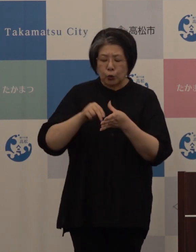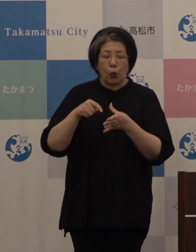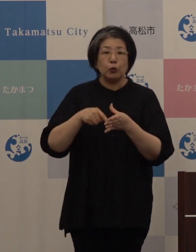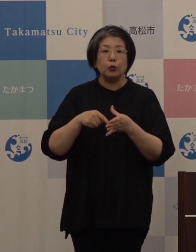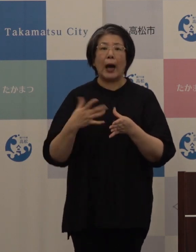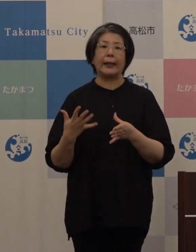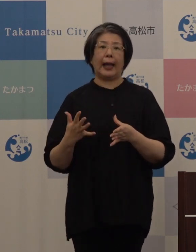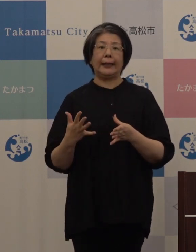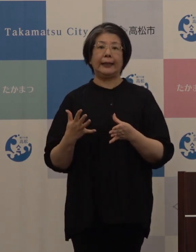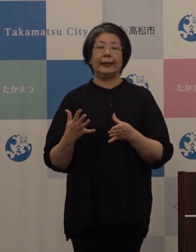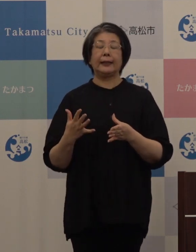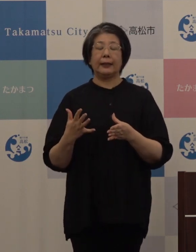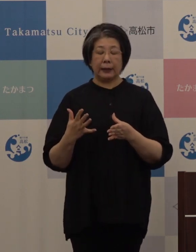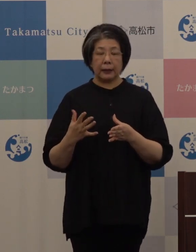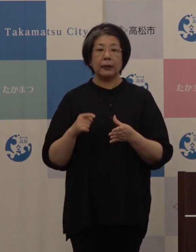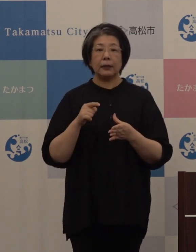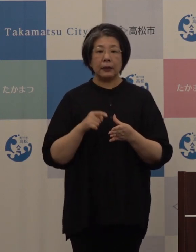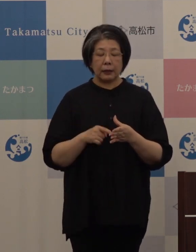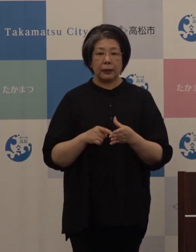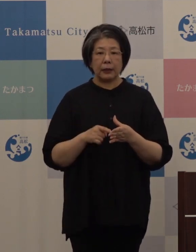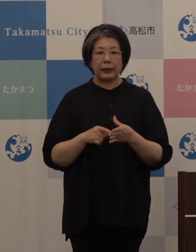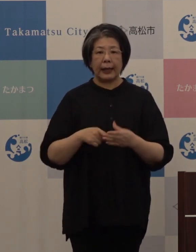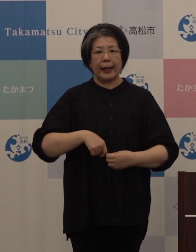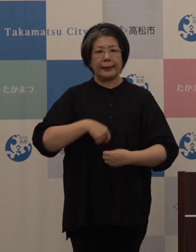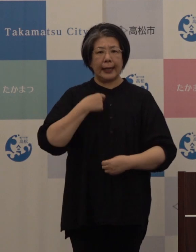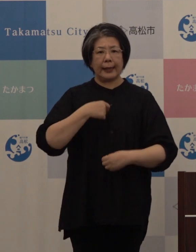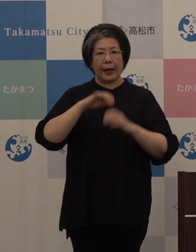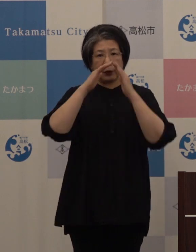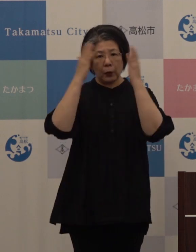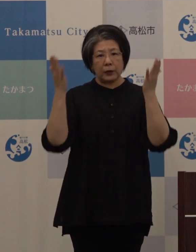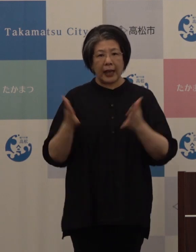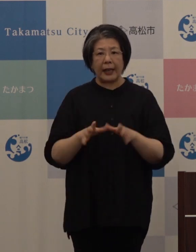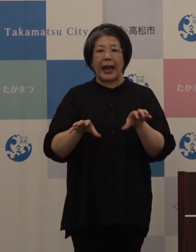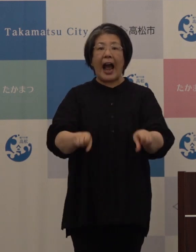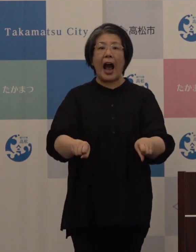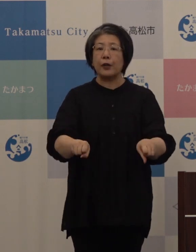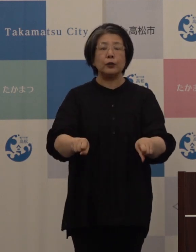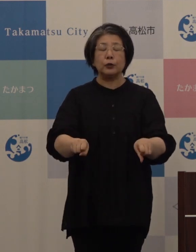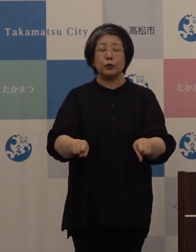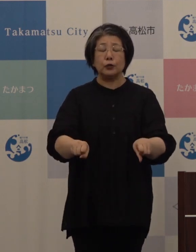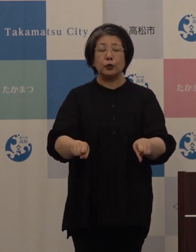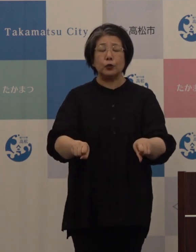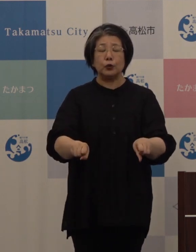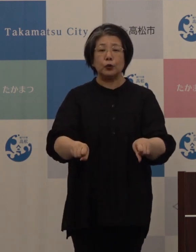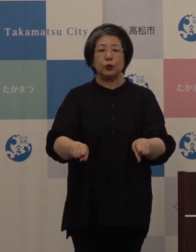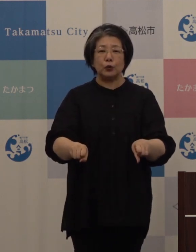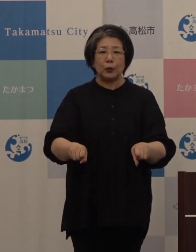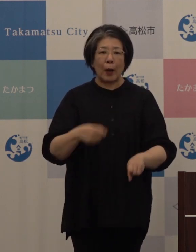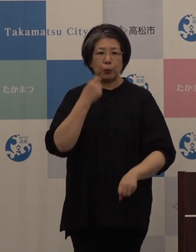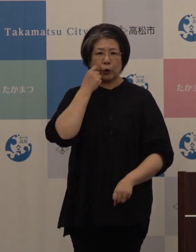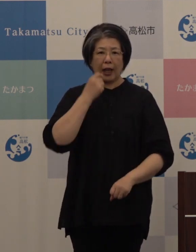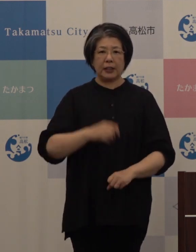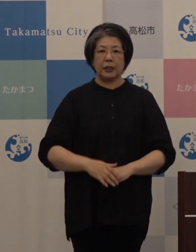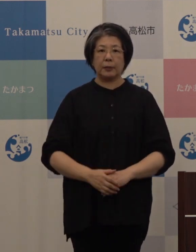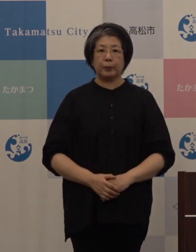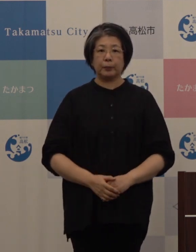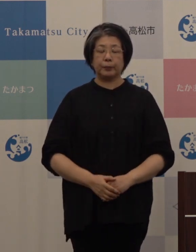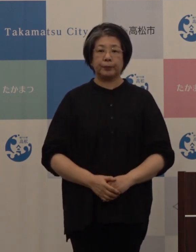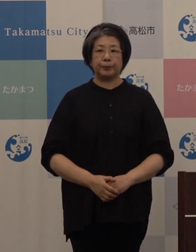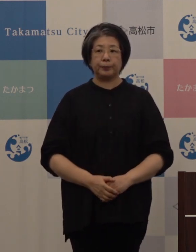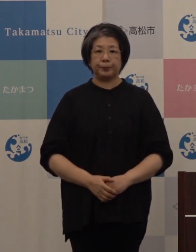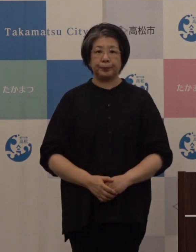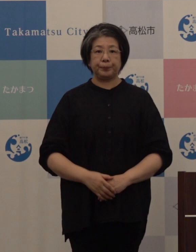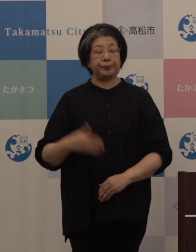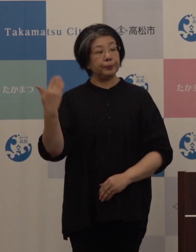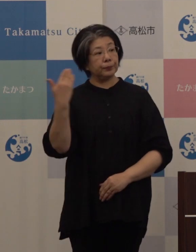ので、その辺について正確に全体を把握しているわけではないというふうにお話しさせていただいたところでございます。 あ